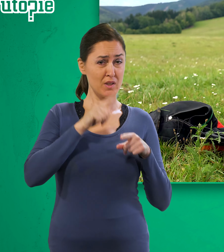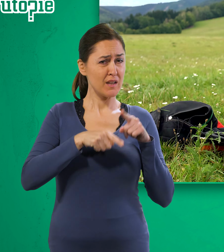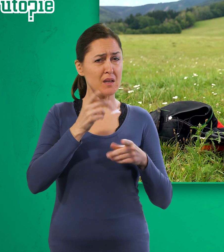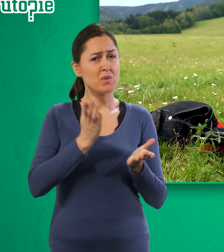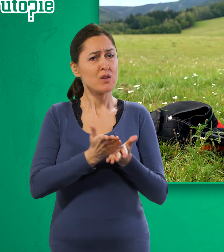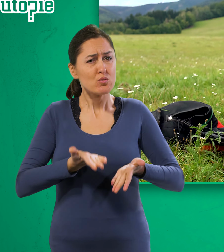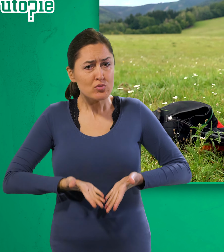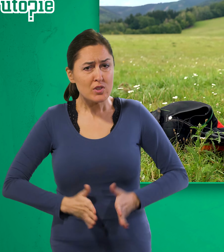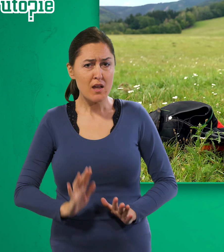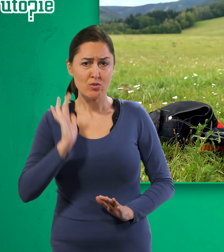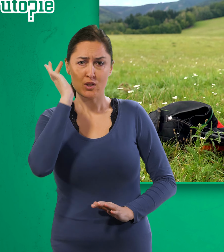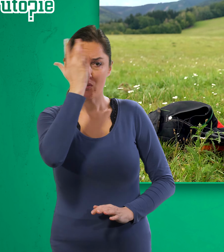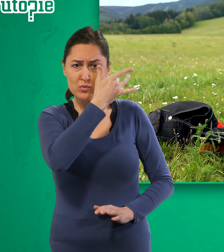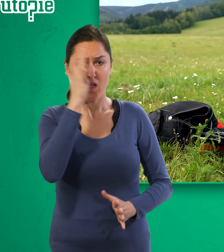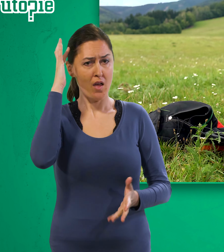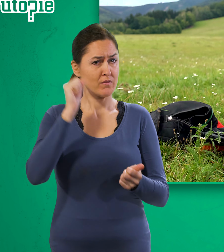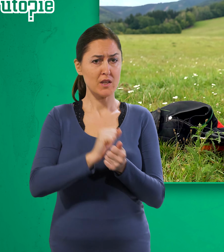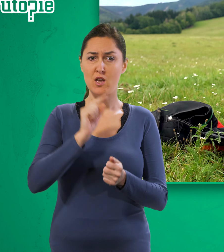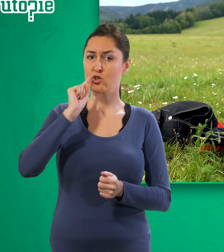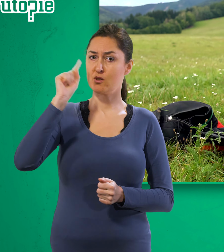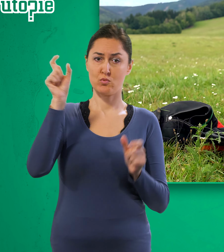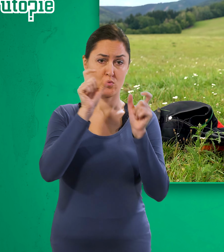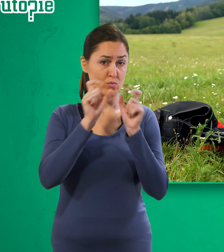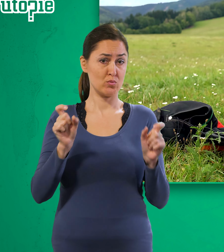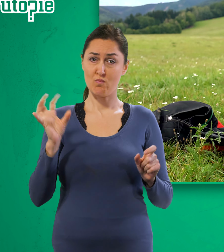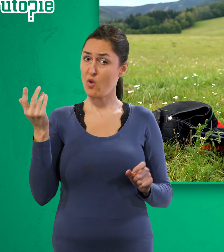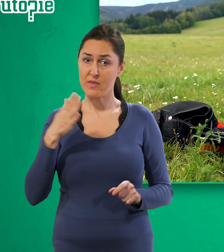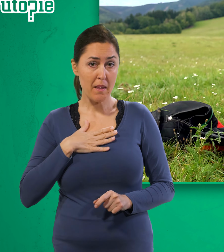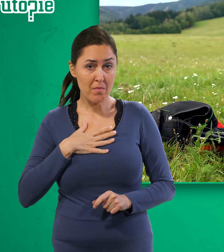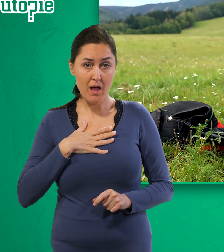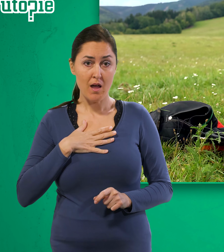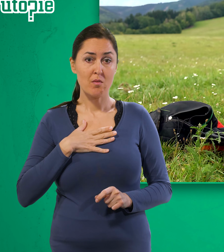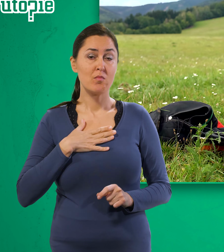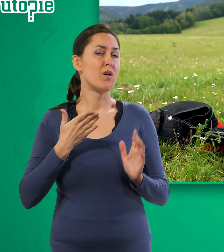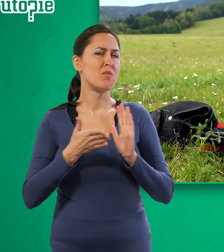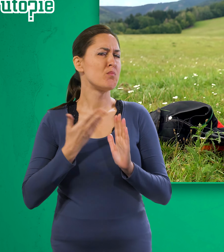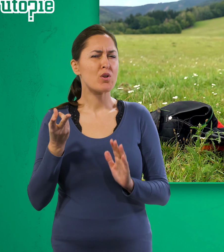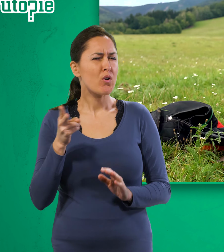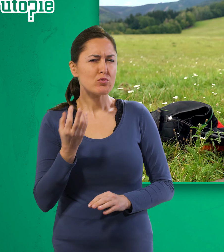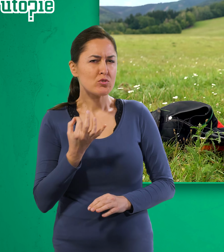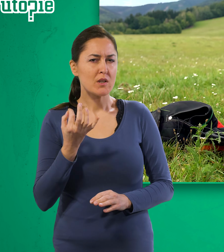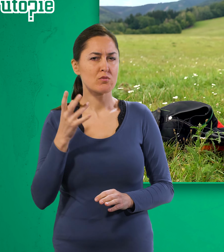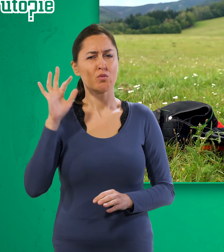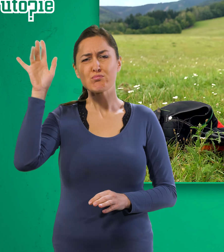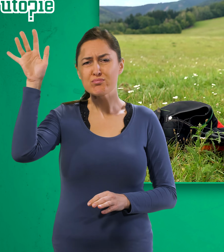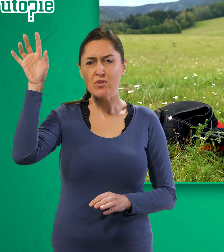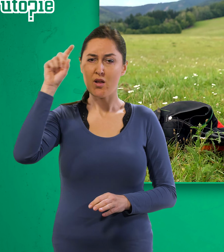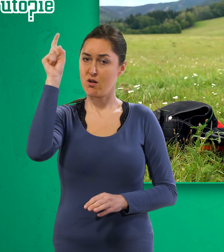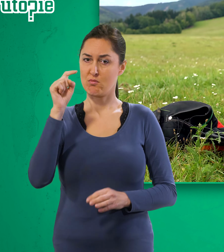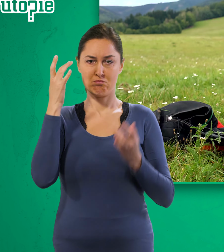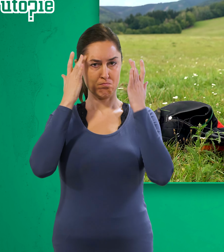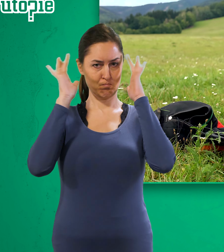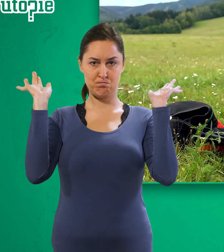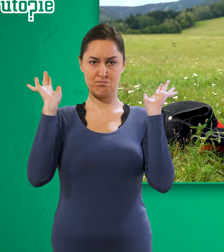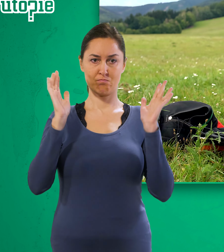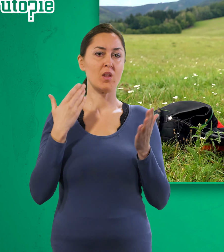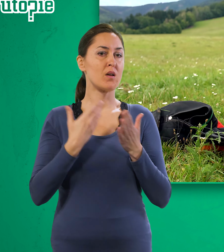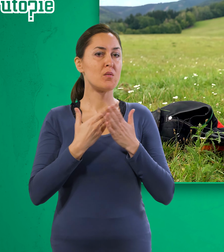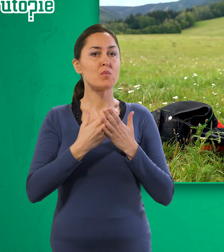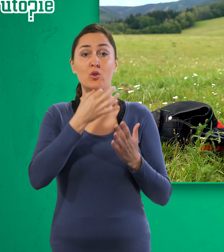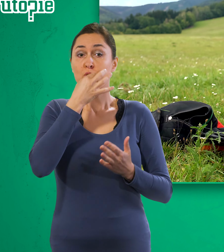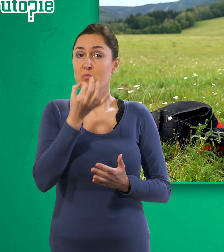nebo genetické výbavě, nebo jak to říct, chybí něco, co by mohlo způsobit, že vlastně by mohl uvěřit ve